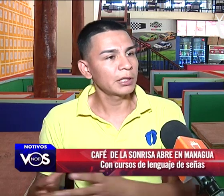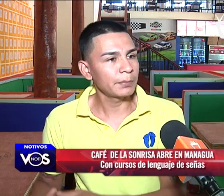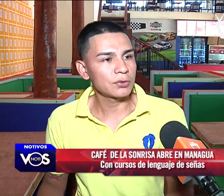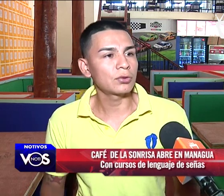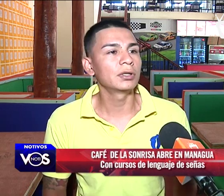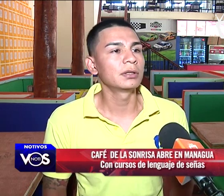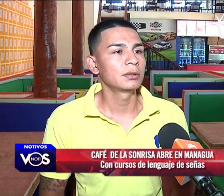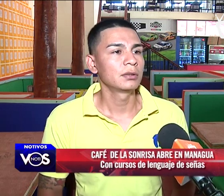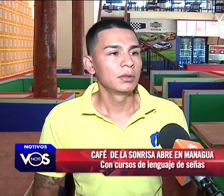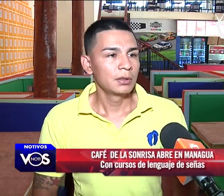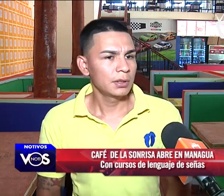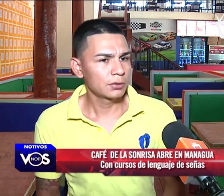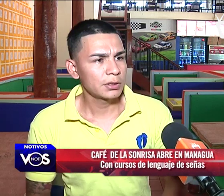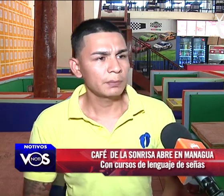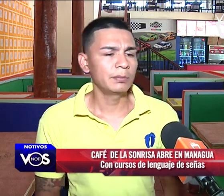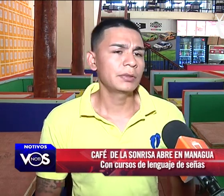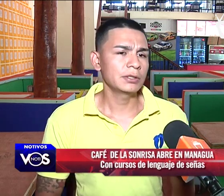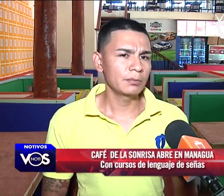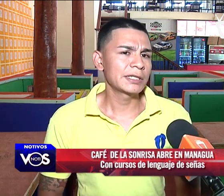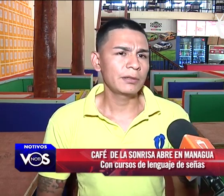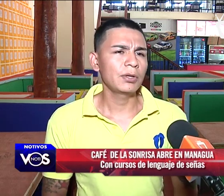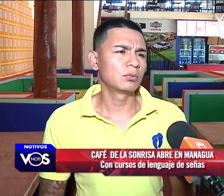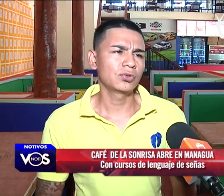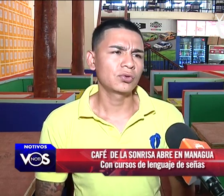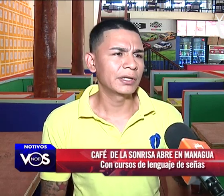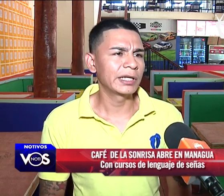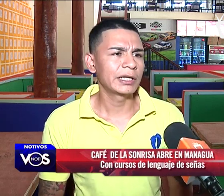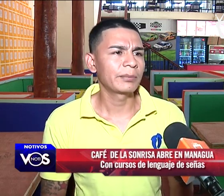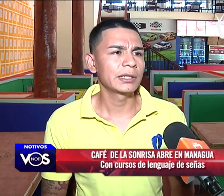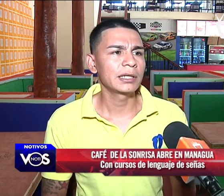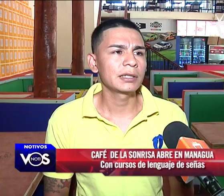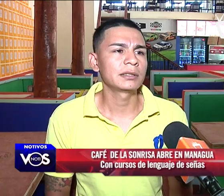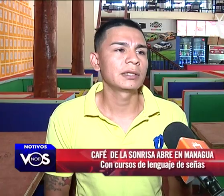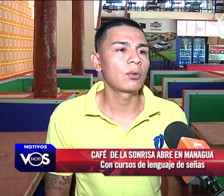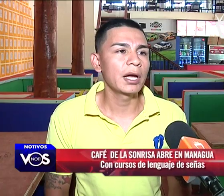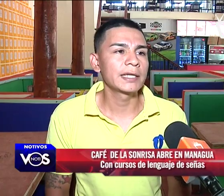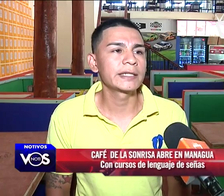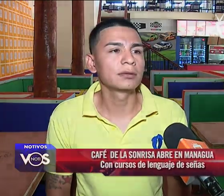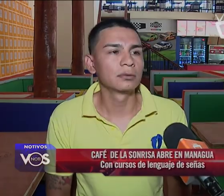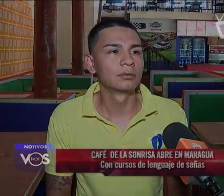persona. Y entonces por eso me ha servido mucho, bastante, aprender el lenguaje de signos.